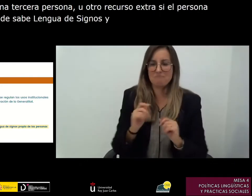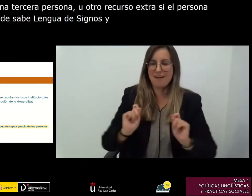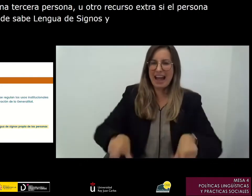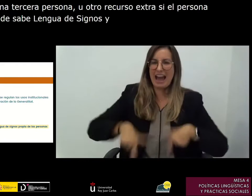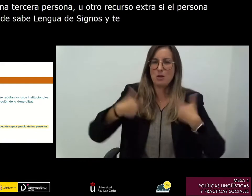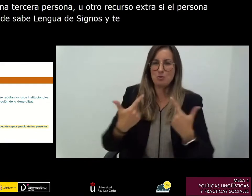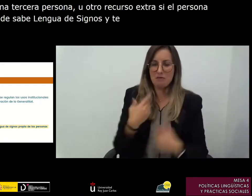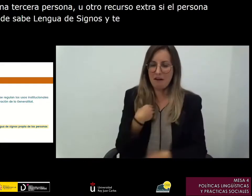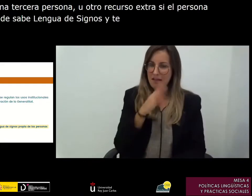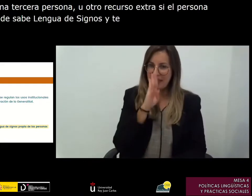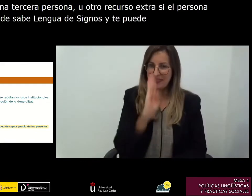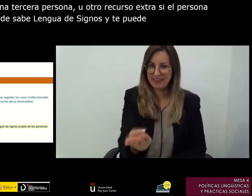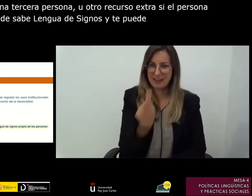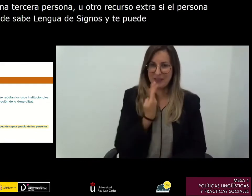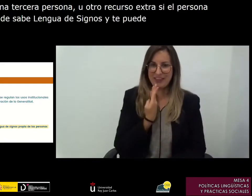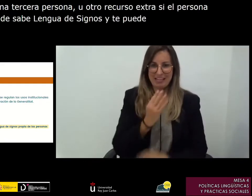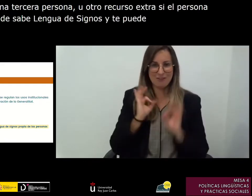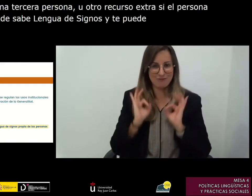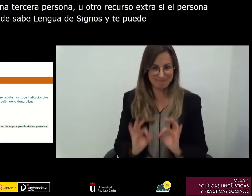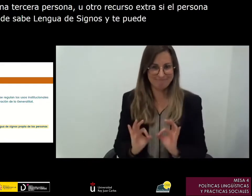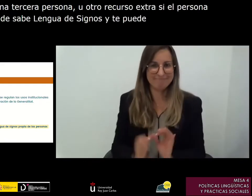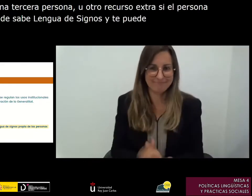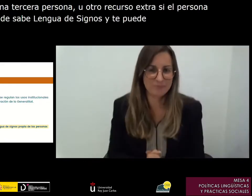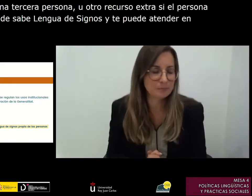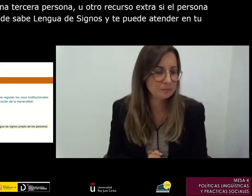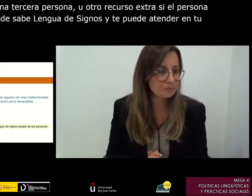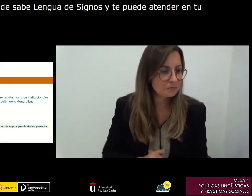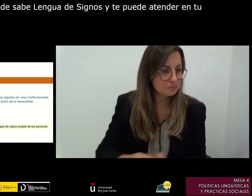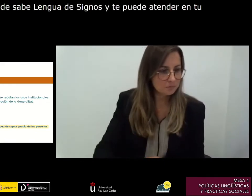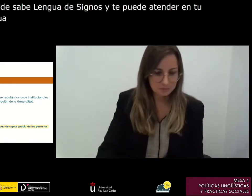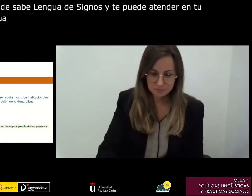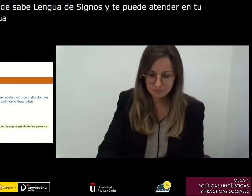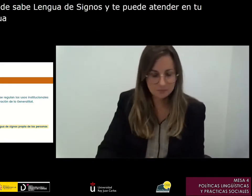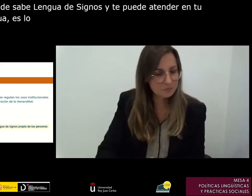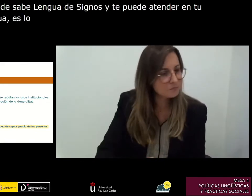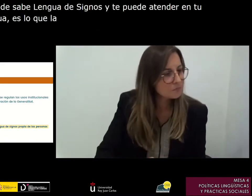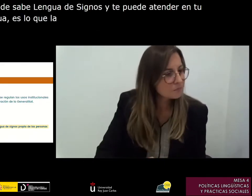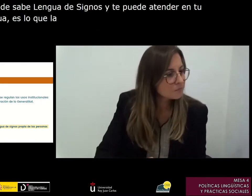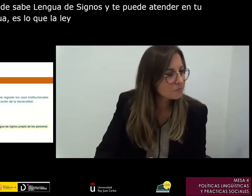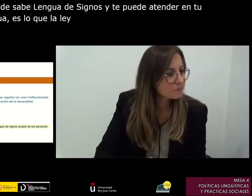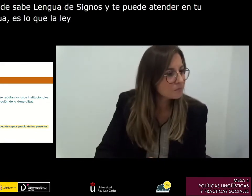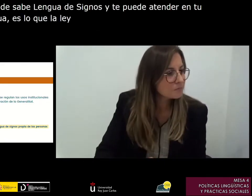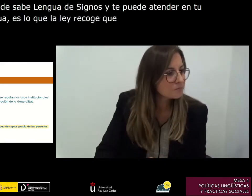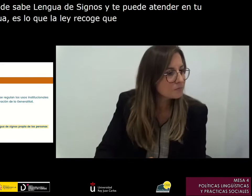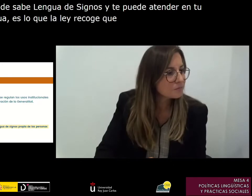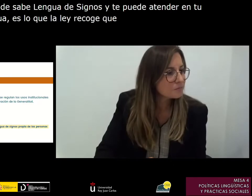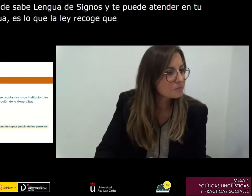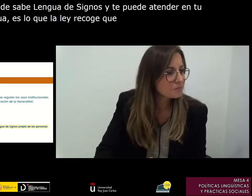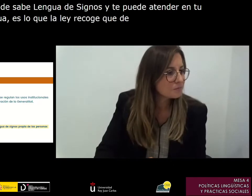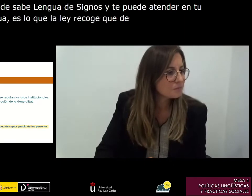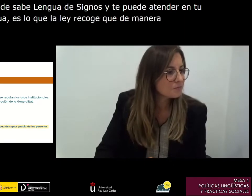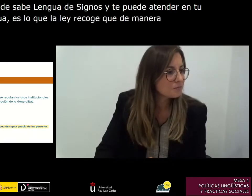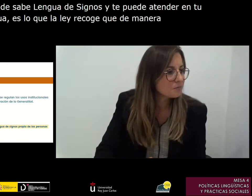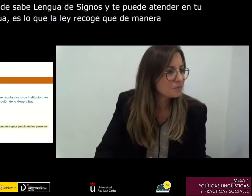eso es lo que esta ley recoge, que de manera natural y directa puedas ser atendido en tu propia lengua, en la lengua de